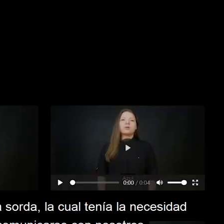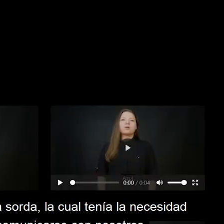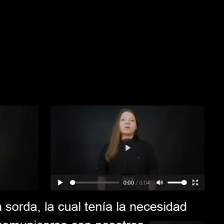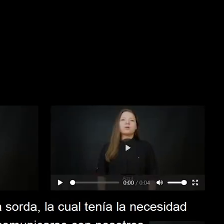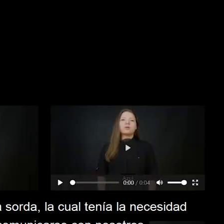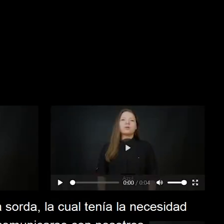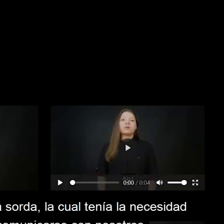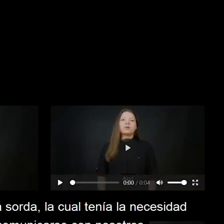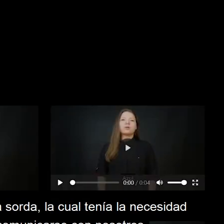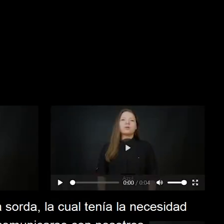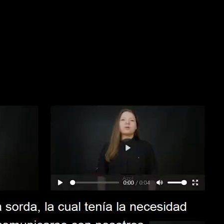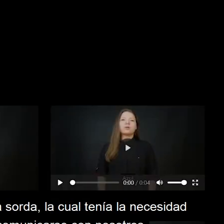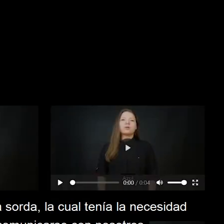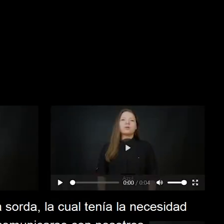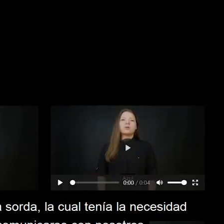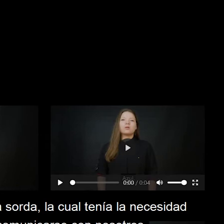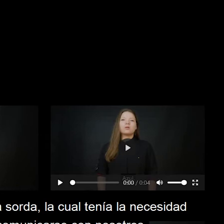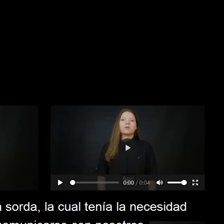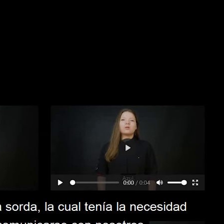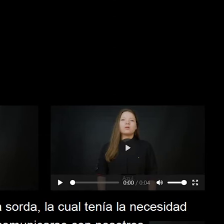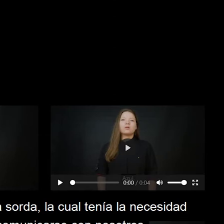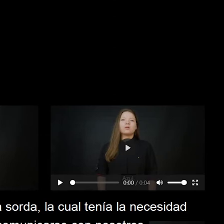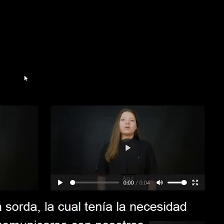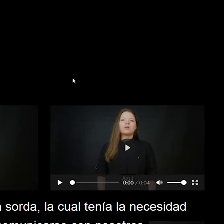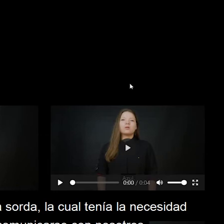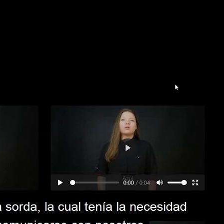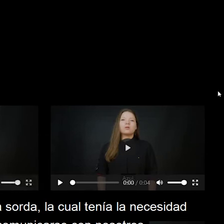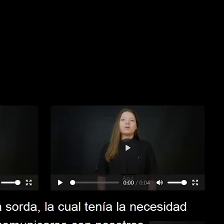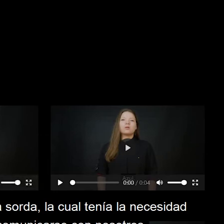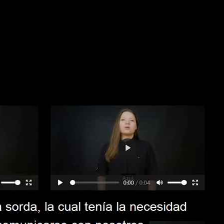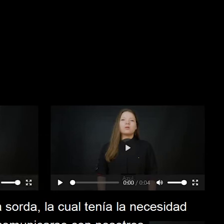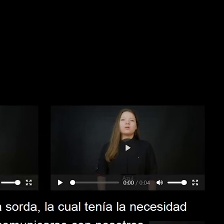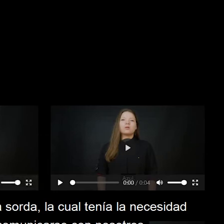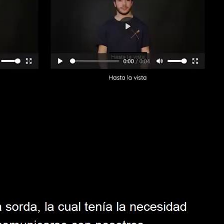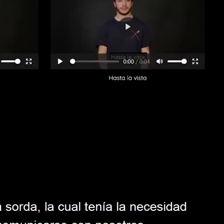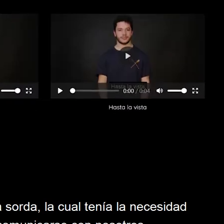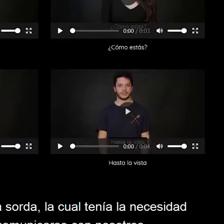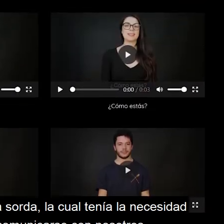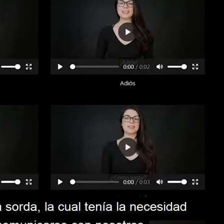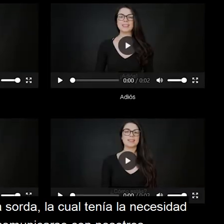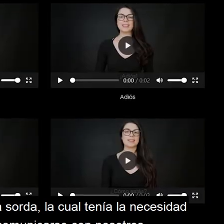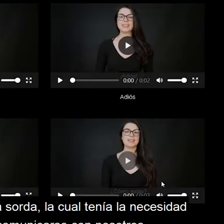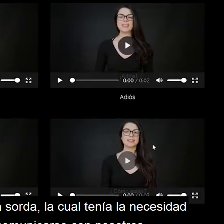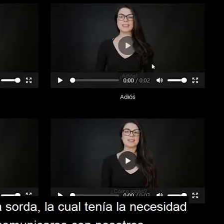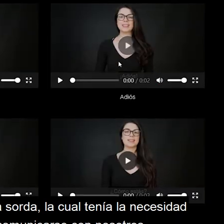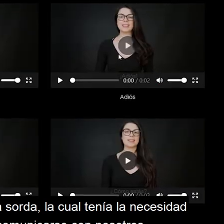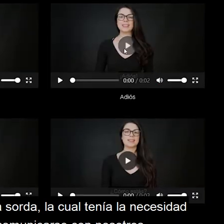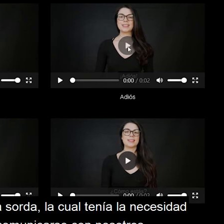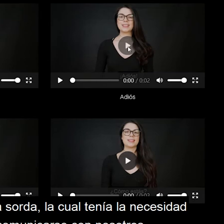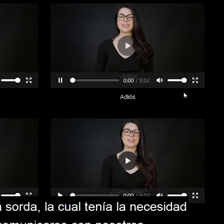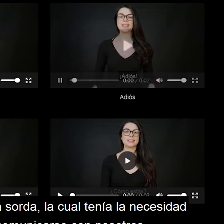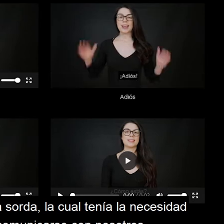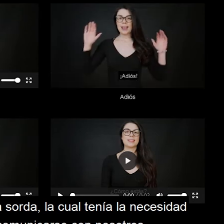y era compartir aula con una persona sorda, la cual tenía necesidad de un intérprete para poder comunicarse